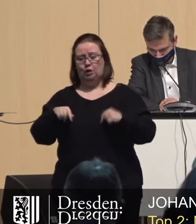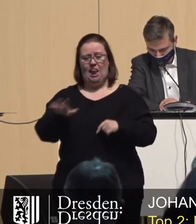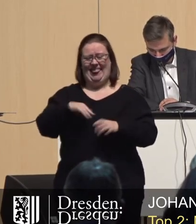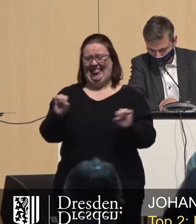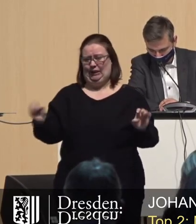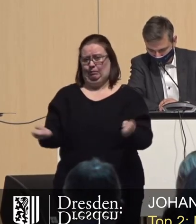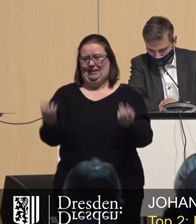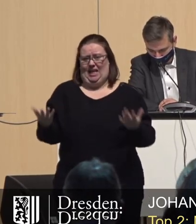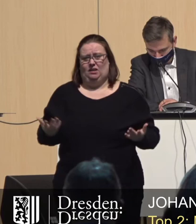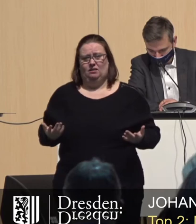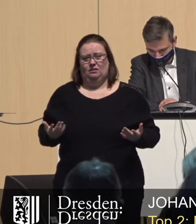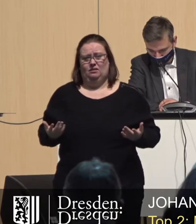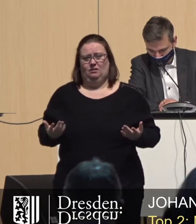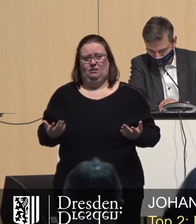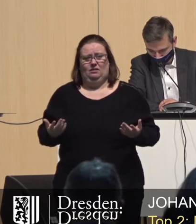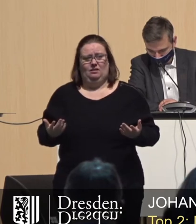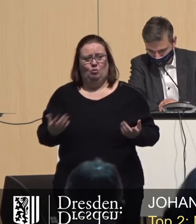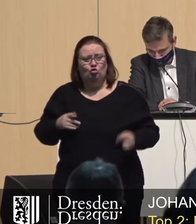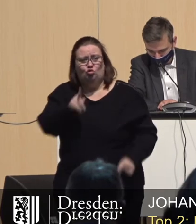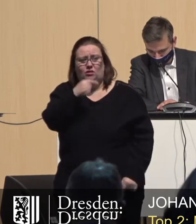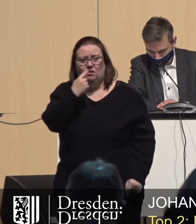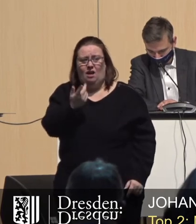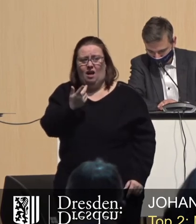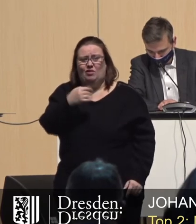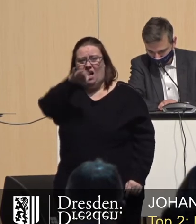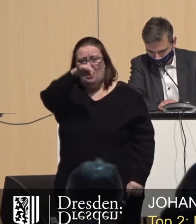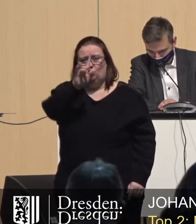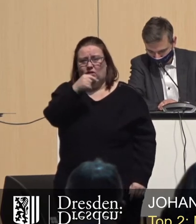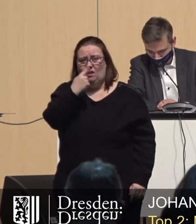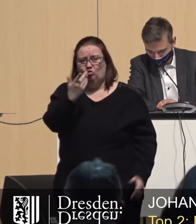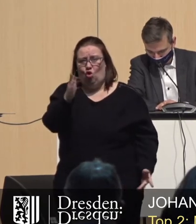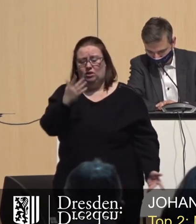passiert wäre. Der Kollege Kalewski hat es angesprochen, er war der Einzige, der es